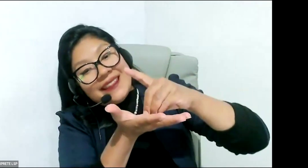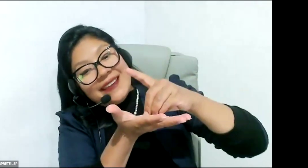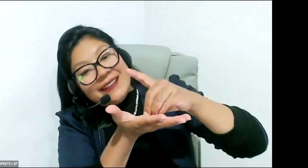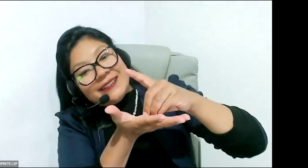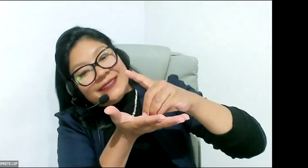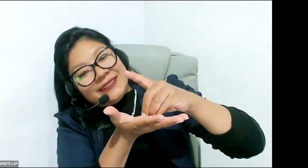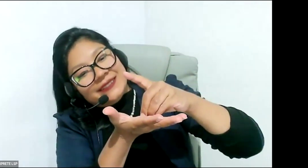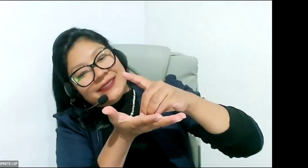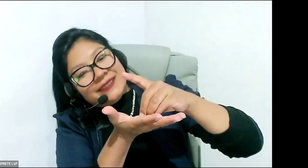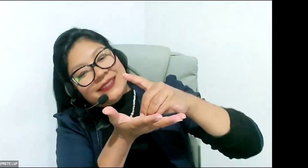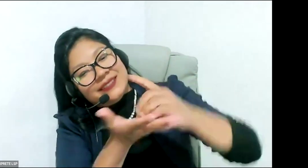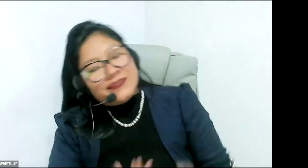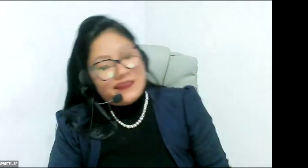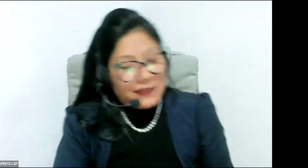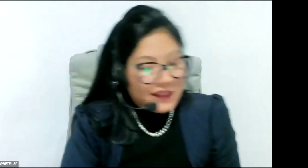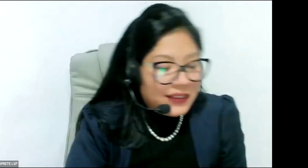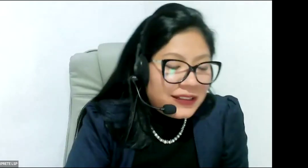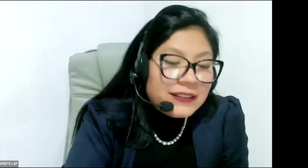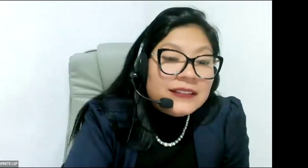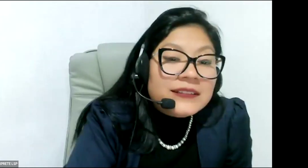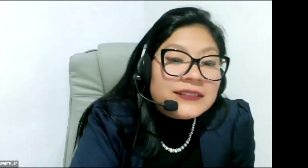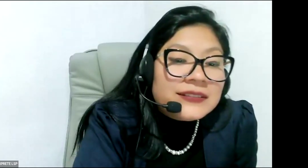la letra d